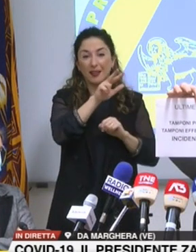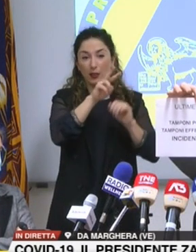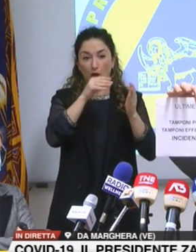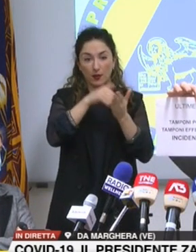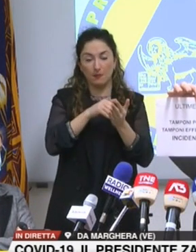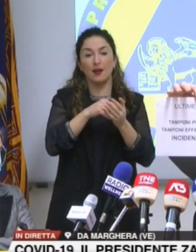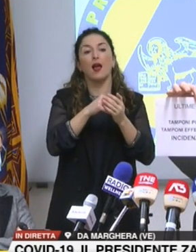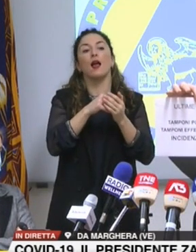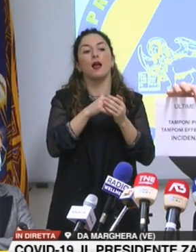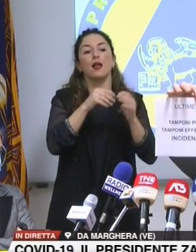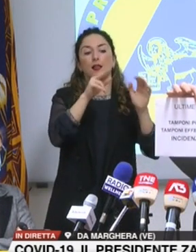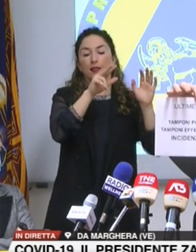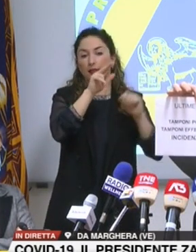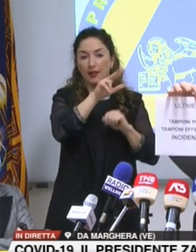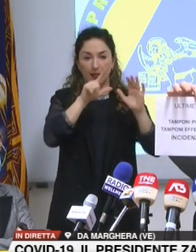39.047 tamponi